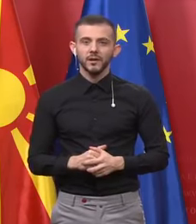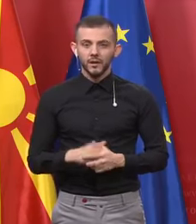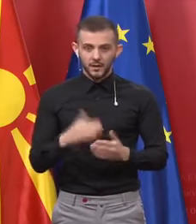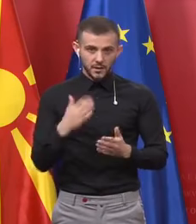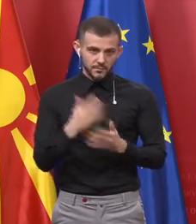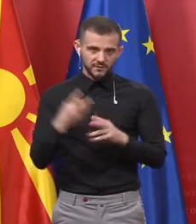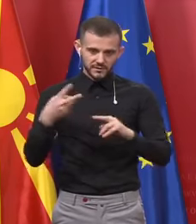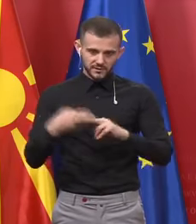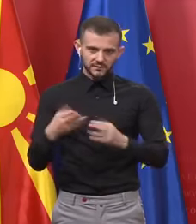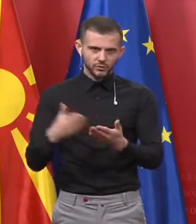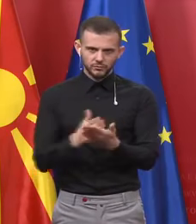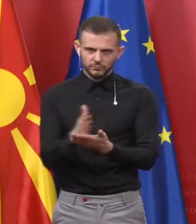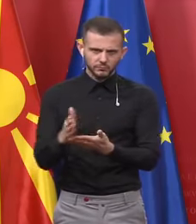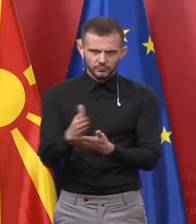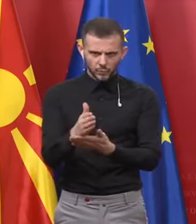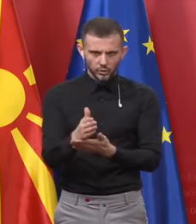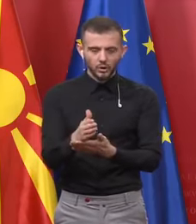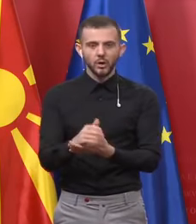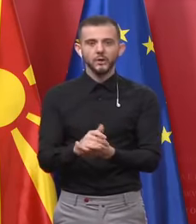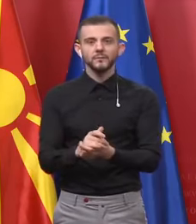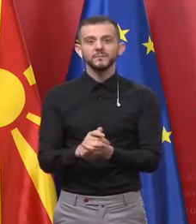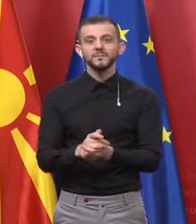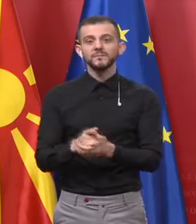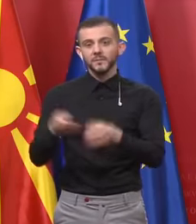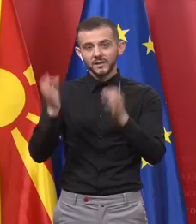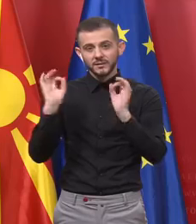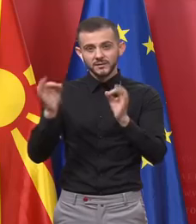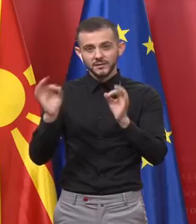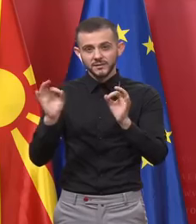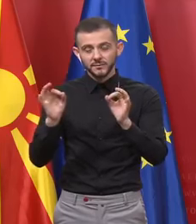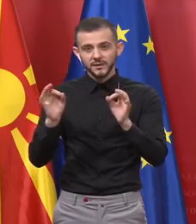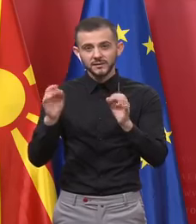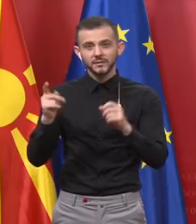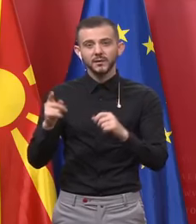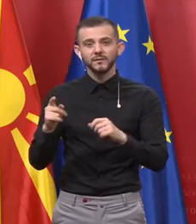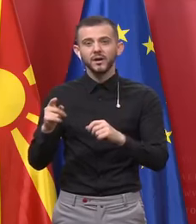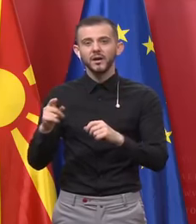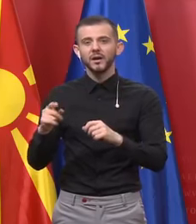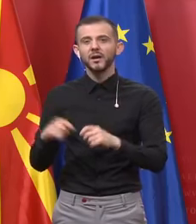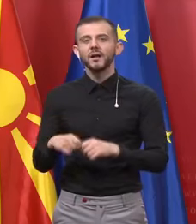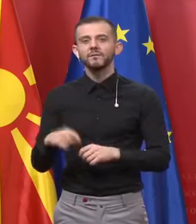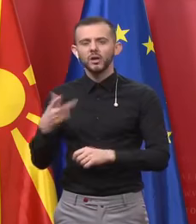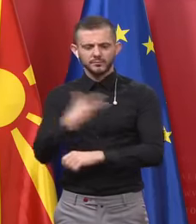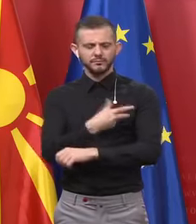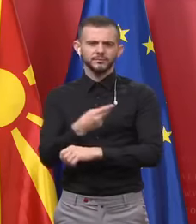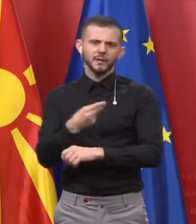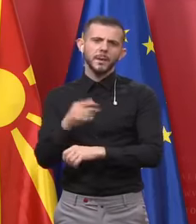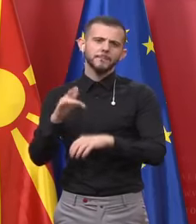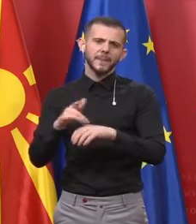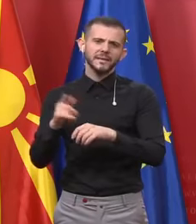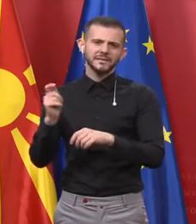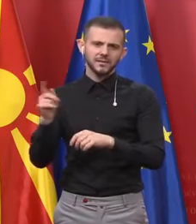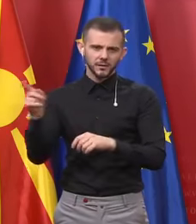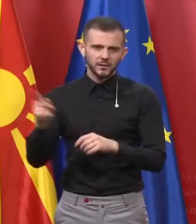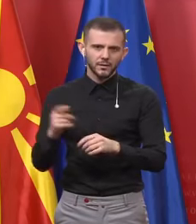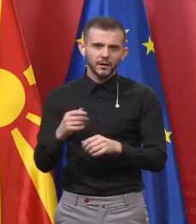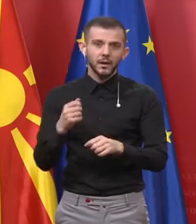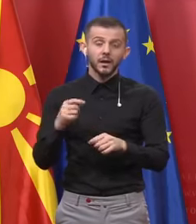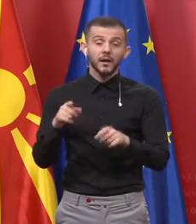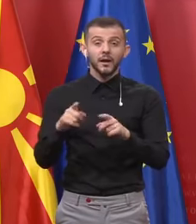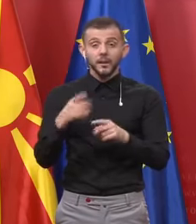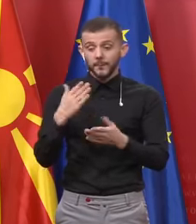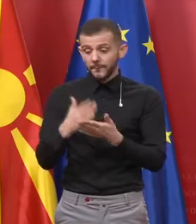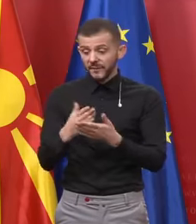Завршен е протоколот од страна на специјалистите во Институтот за трансфузионна медицина. Минатата недела се дискутираше во рамките